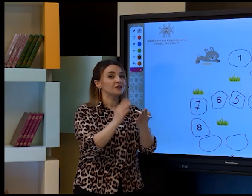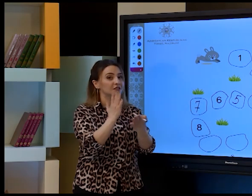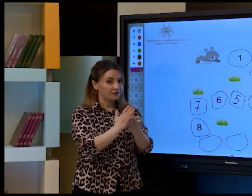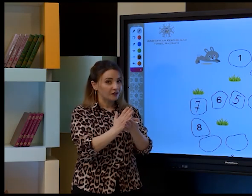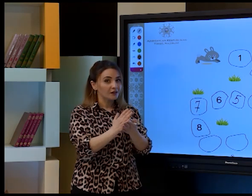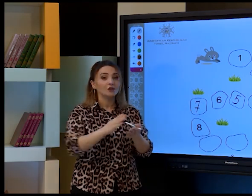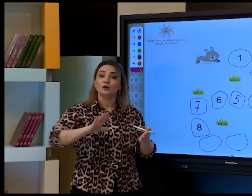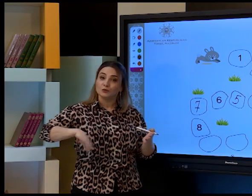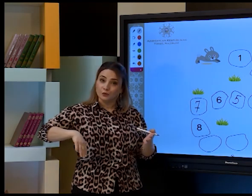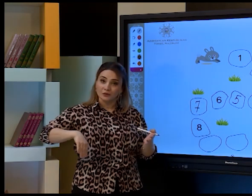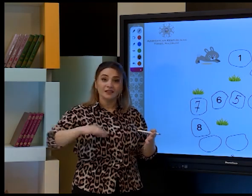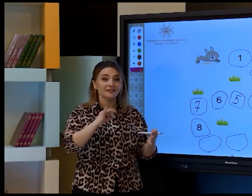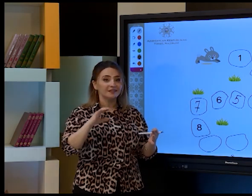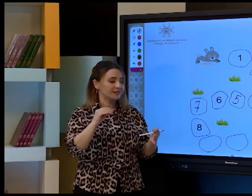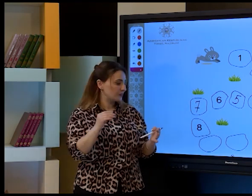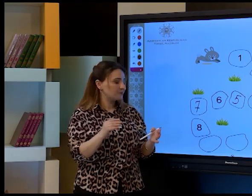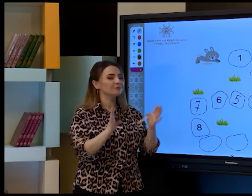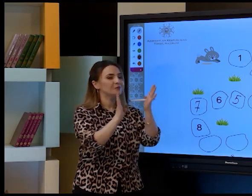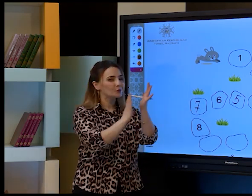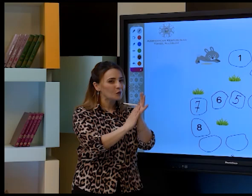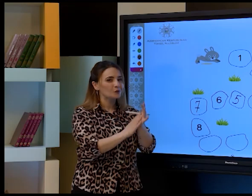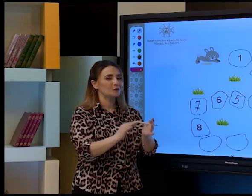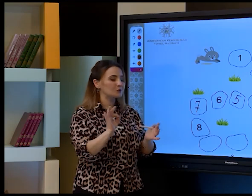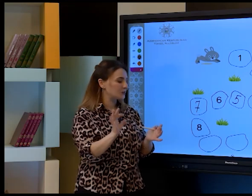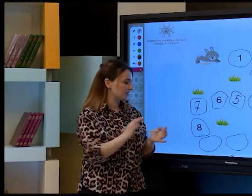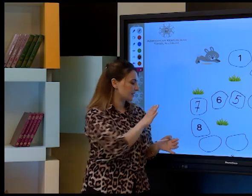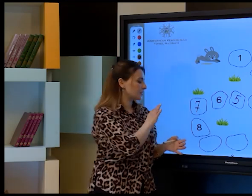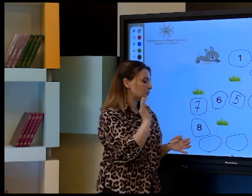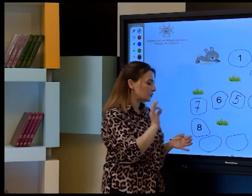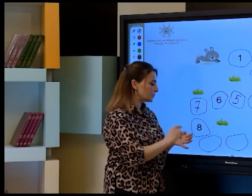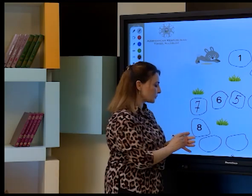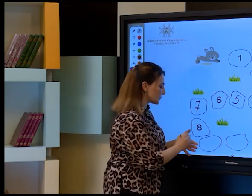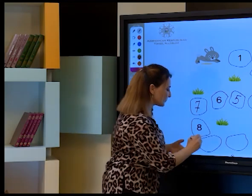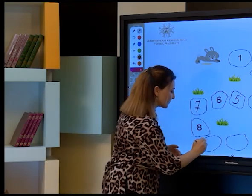8 var, sonra ise 9 olacak, düzdür.